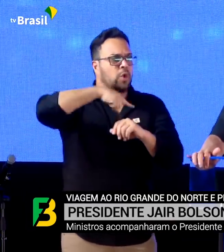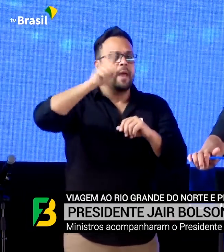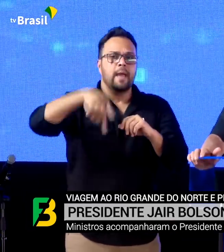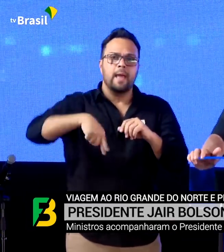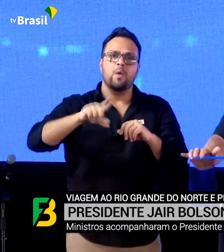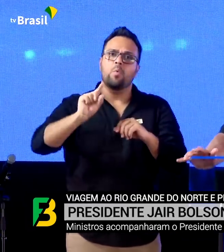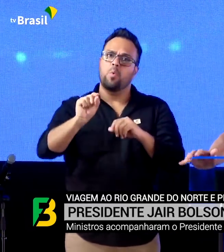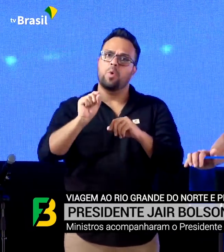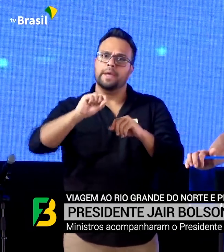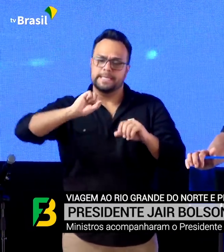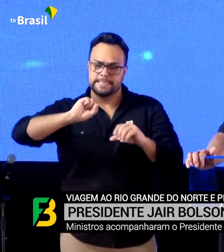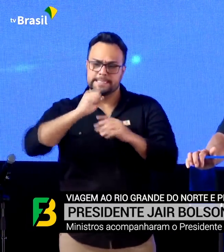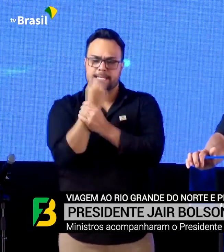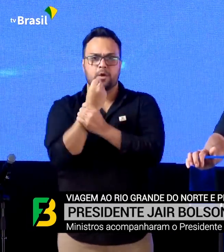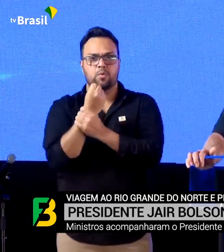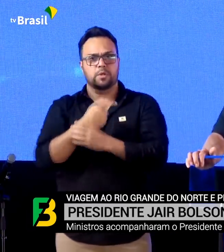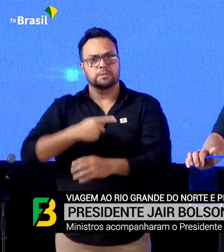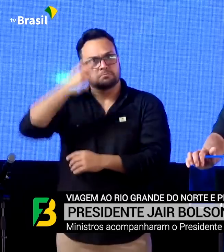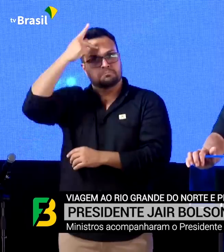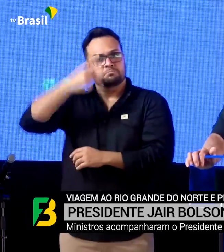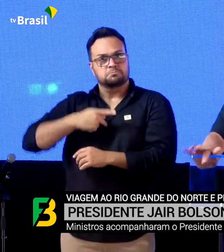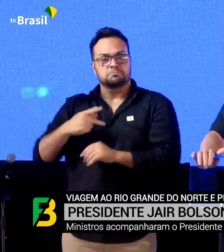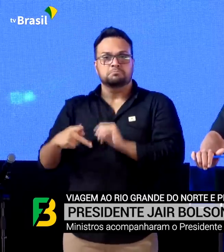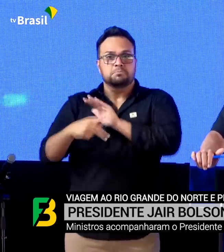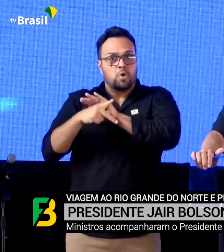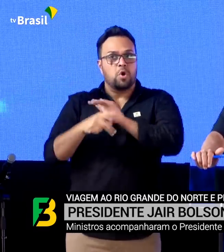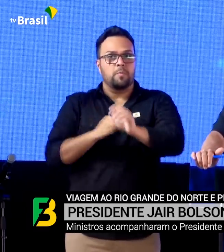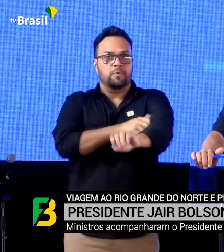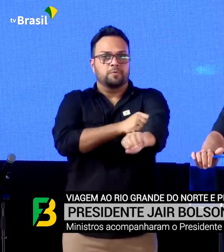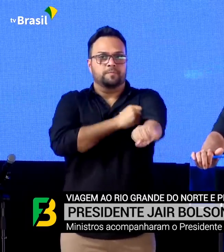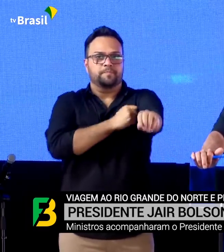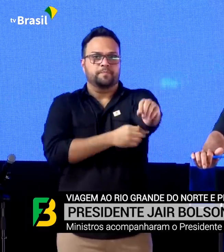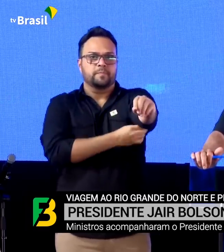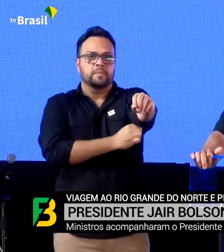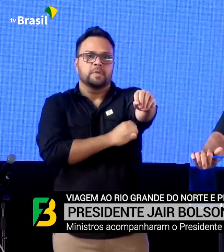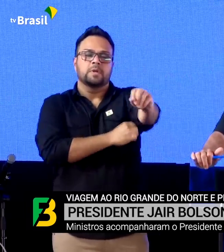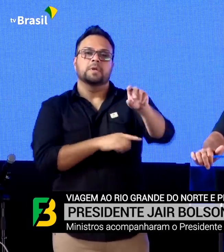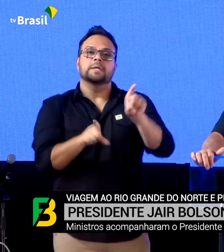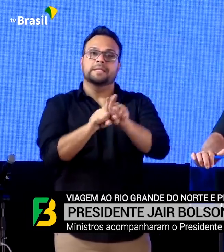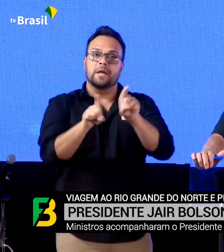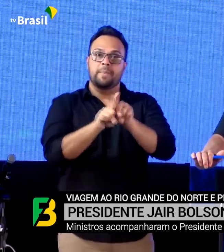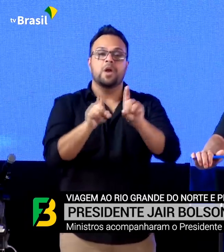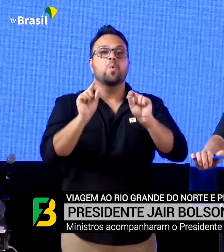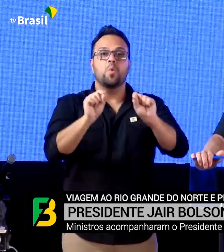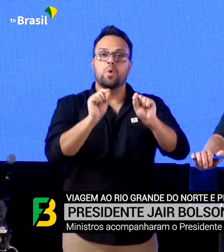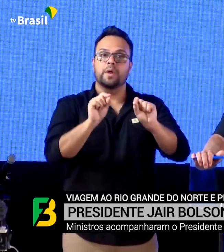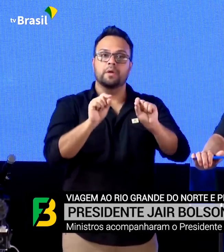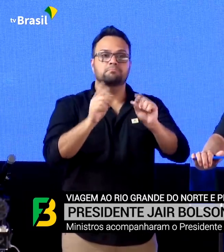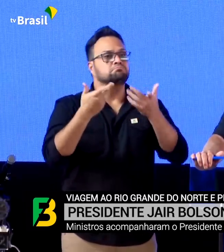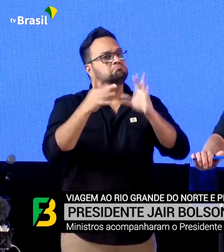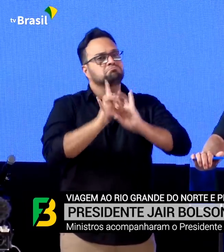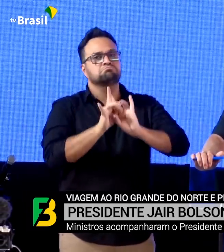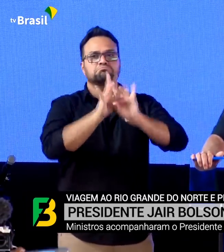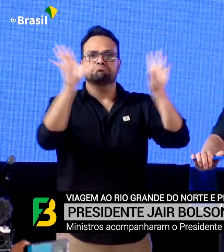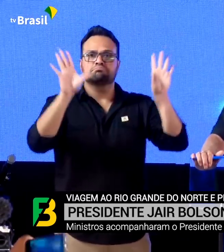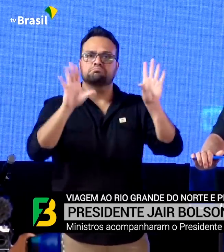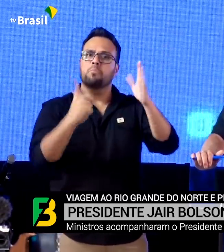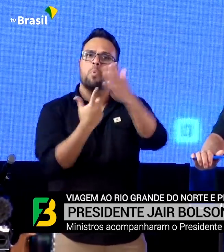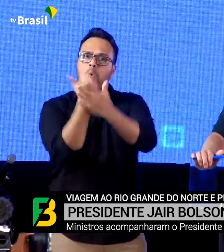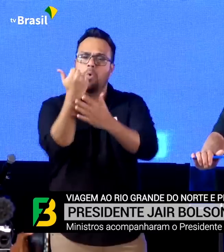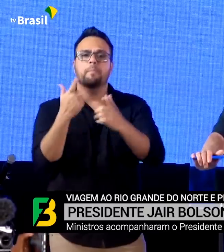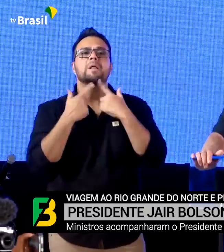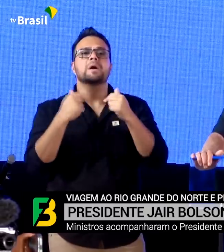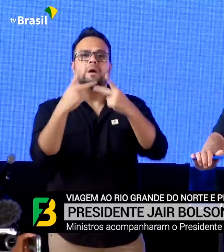nossa segurança pessoal. Nós flexibilizamos o Estatuto do Desarmamento. Hoje